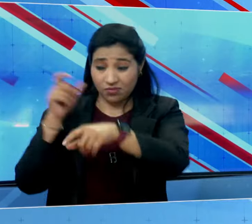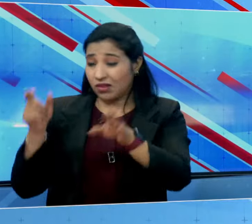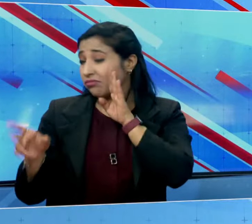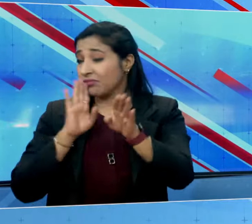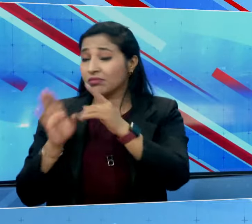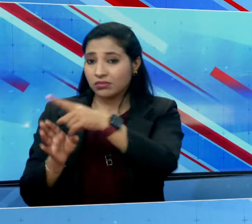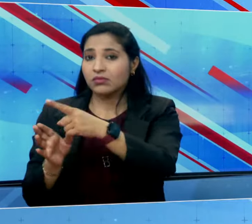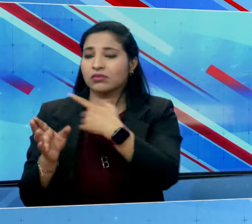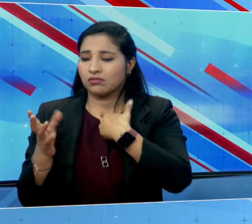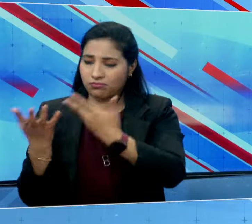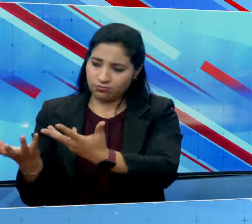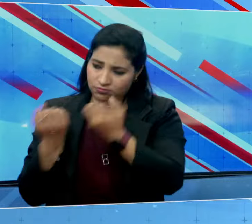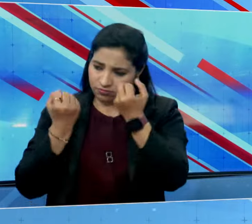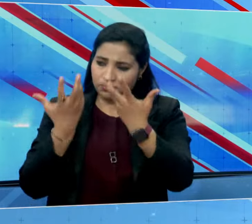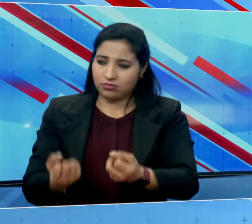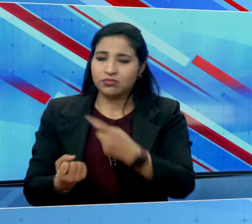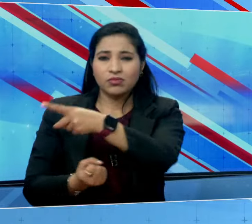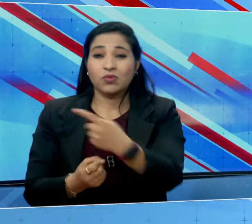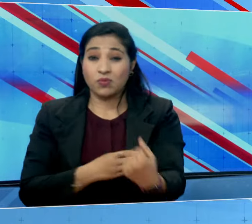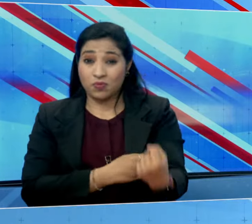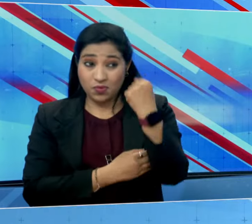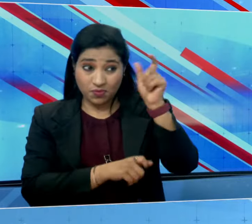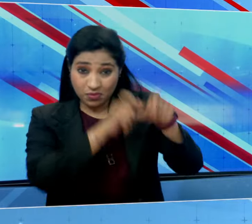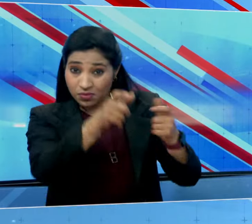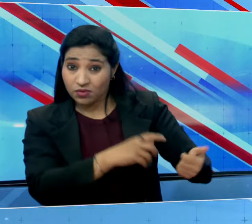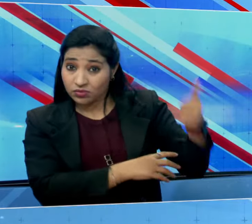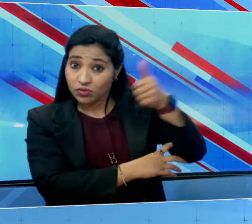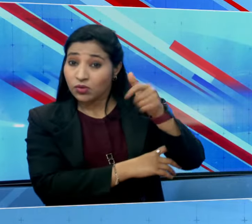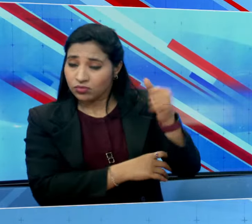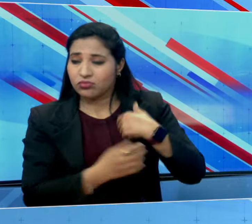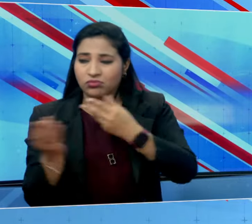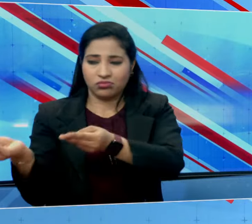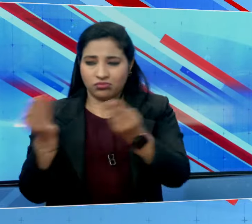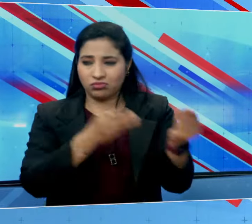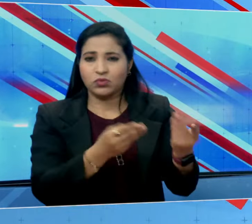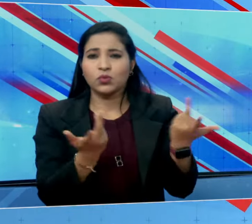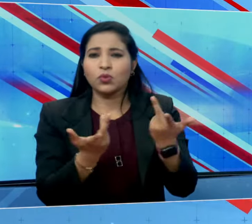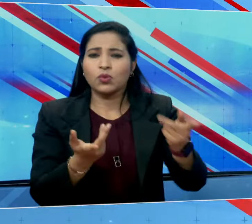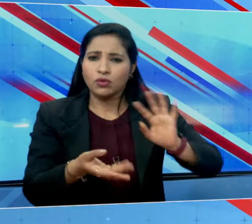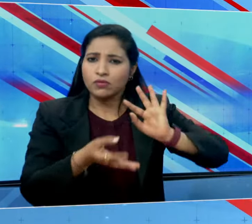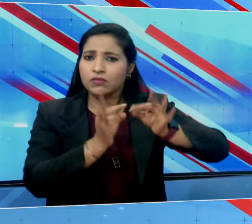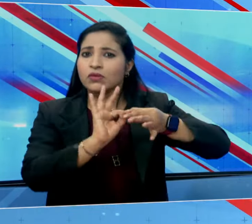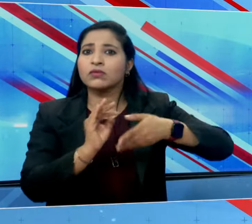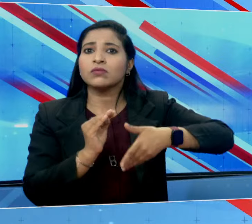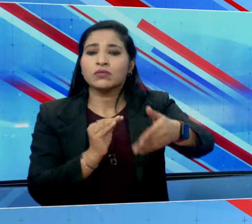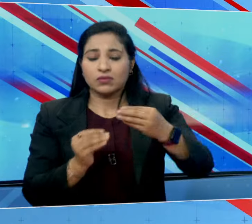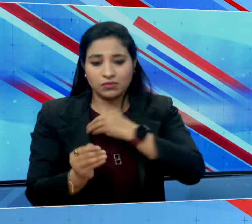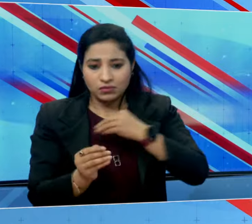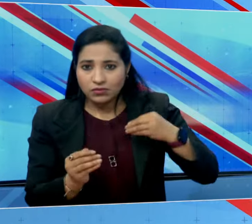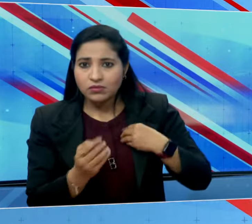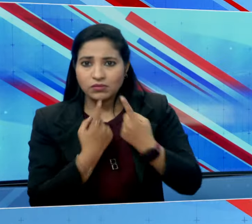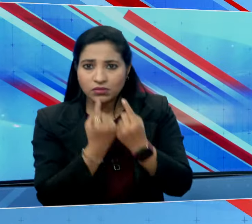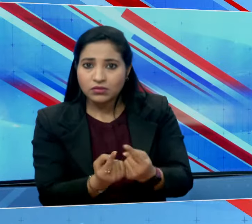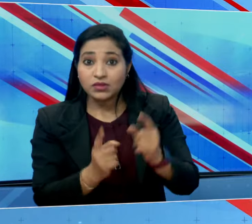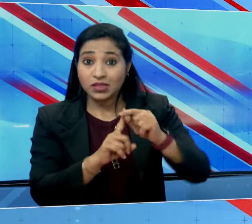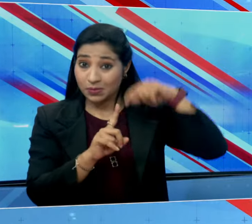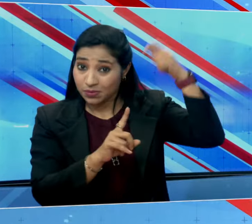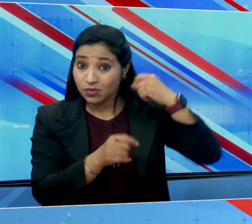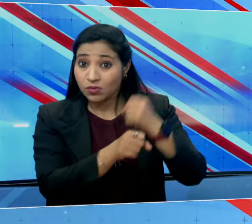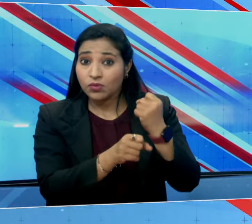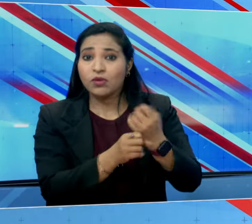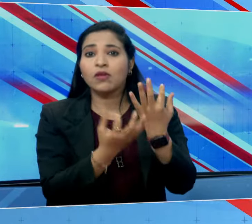प्रीतपाल सिंह को पंजाब के अधिकारियों को सौंपने का अनुरोध किया है यह सुनिश्चित करना है कि उनका इलाज पंजाब सरकार